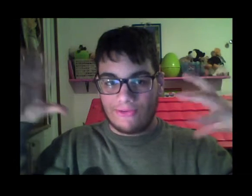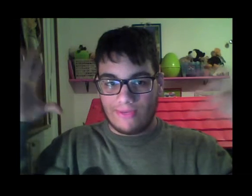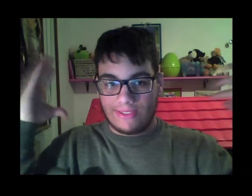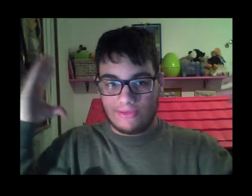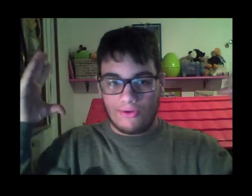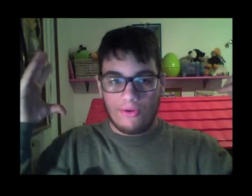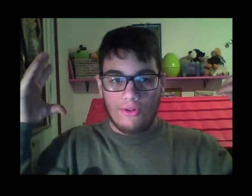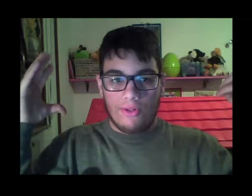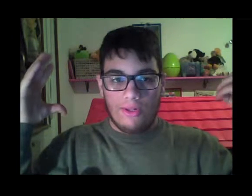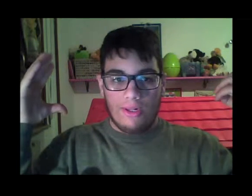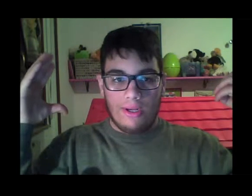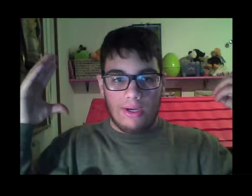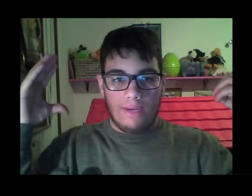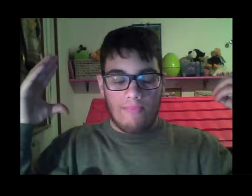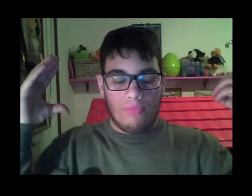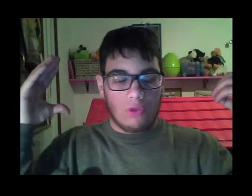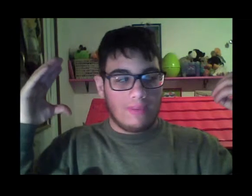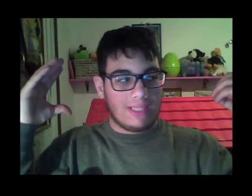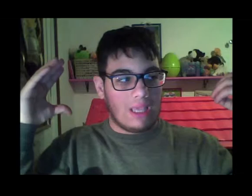questo... Ehm... Come si chiama?